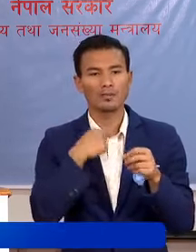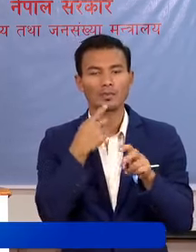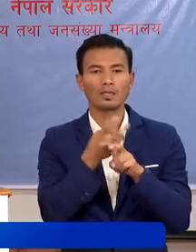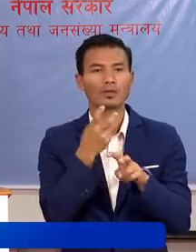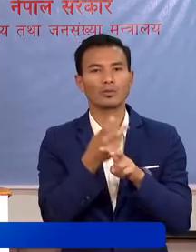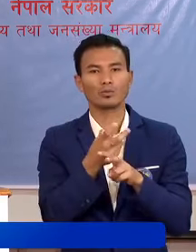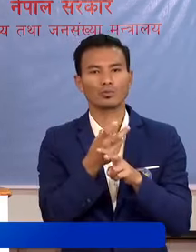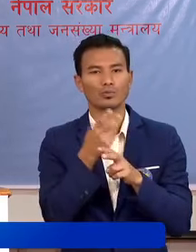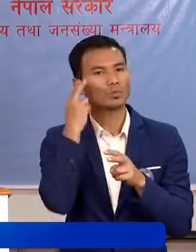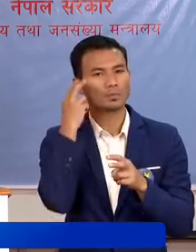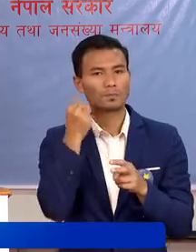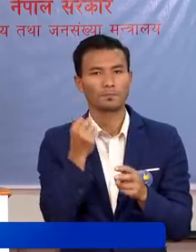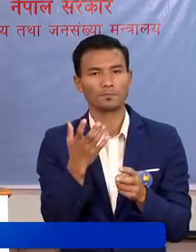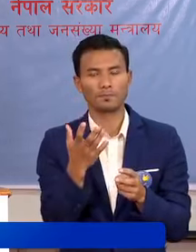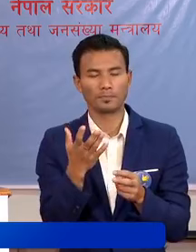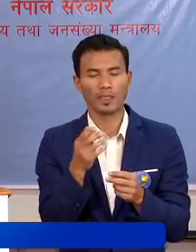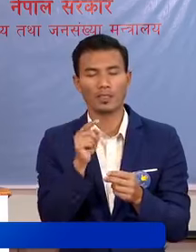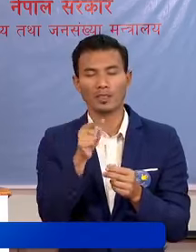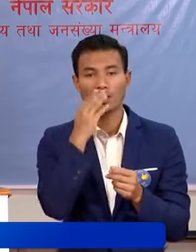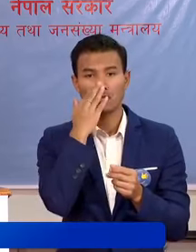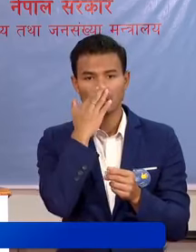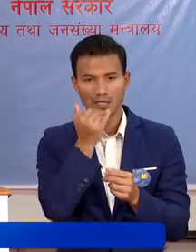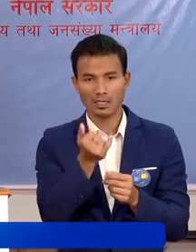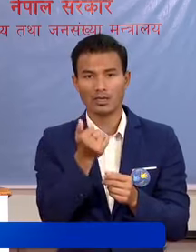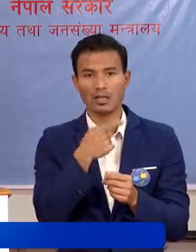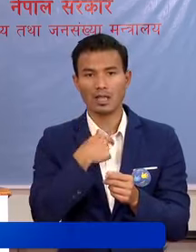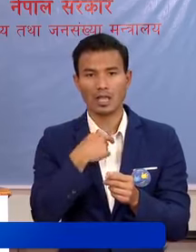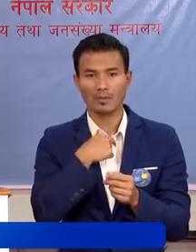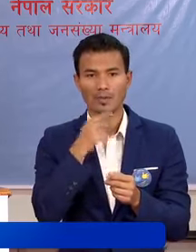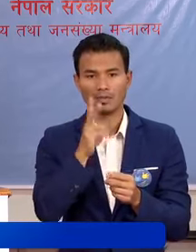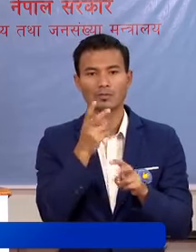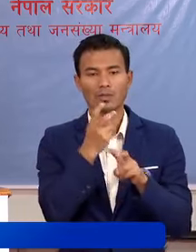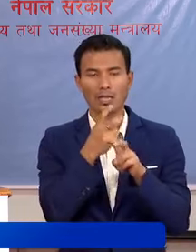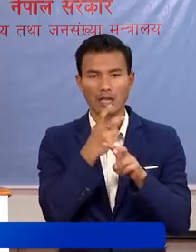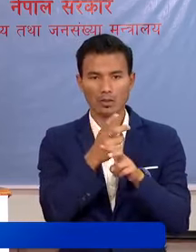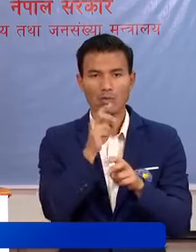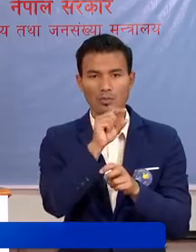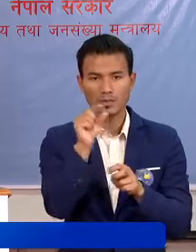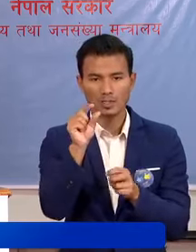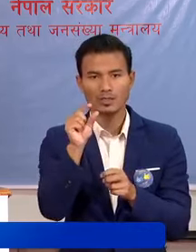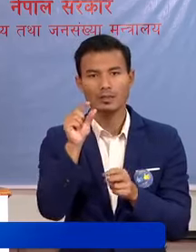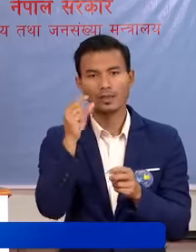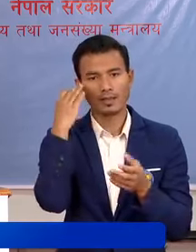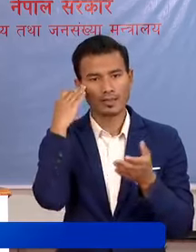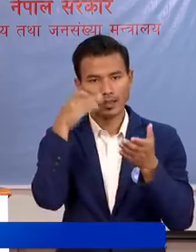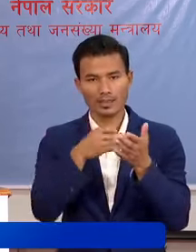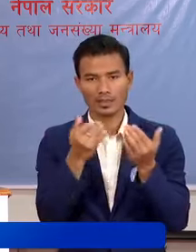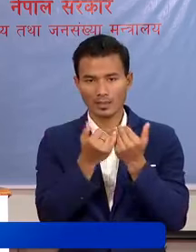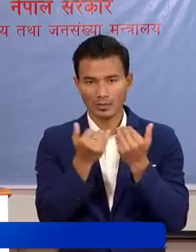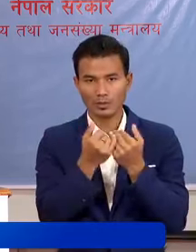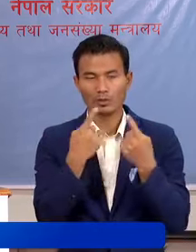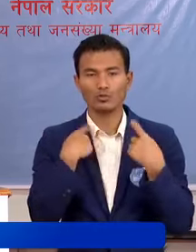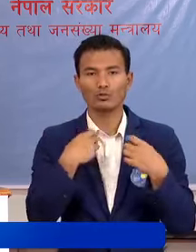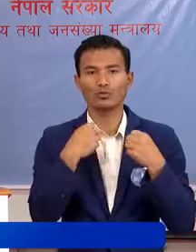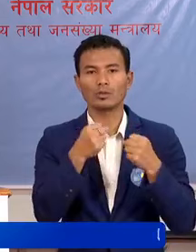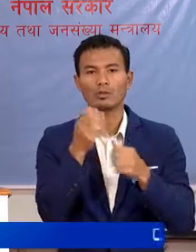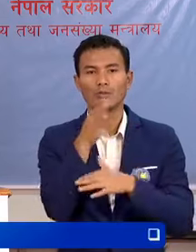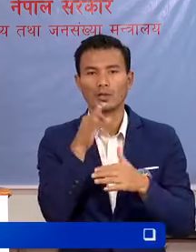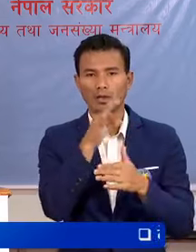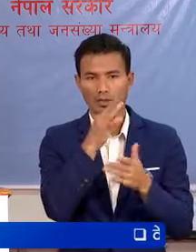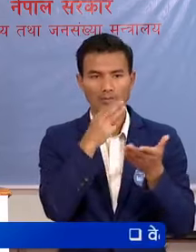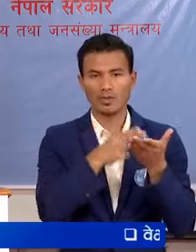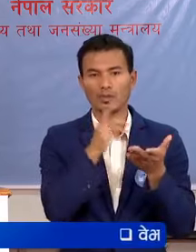अवस्तह आवपच्टा तेसे में अधनकों आले आमिले आमिले यह घरो शार्पा को कुरालाव लिए आमिले स्वाक्त मंत्रा लाइं मात्रे नवा है